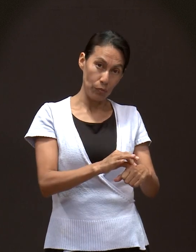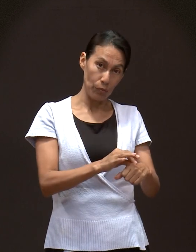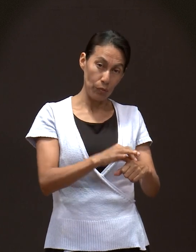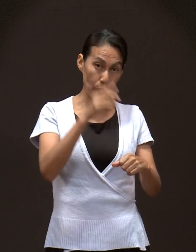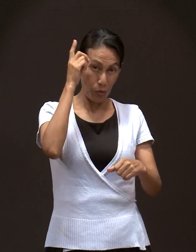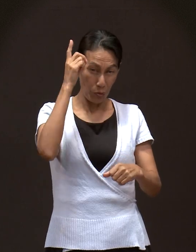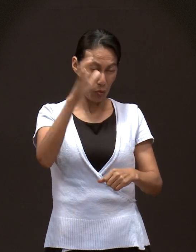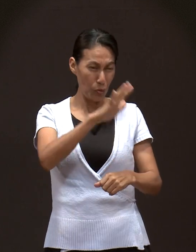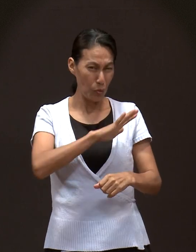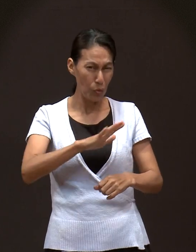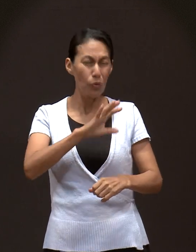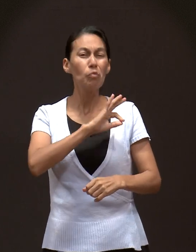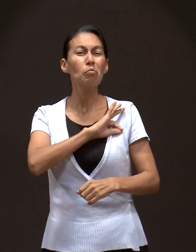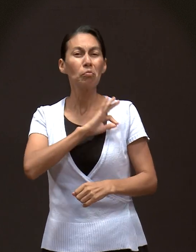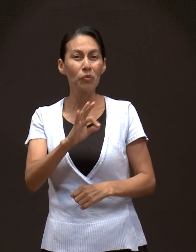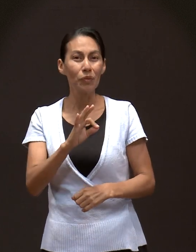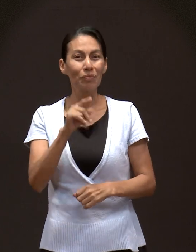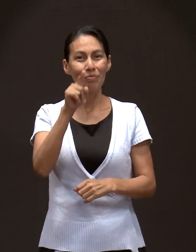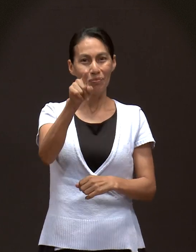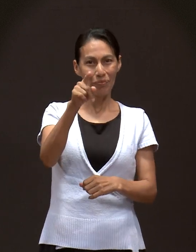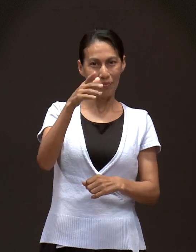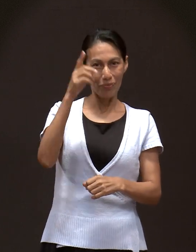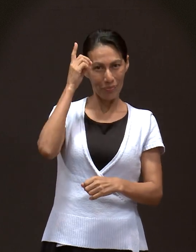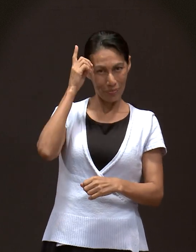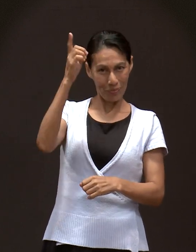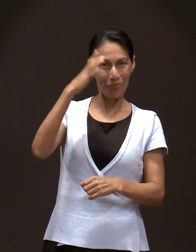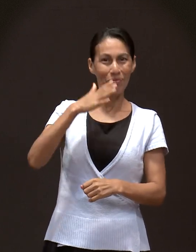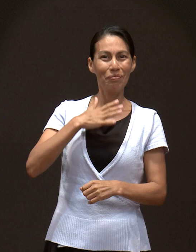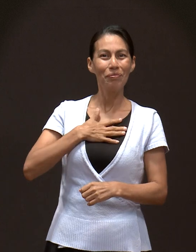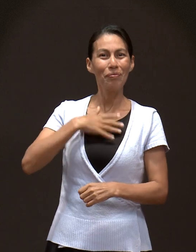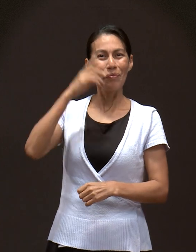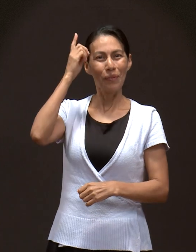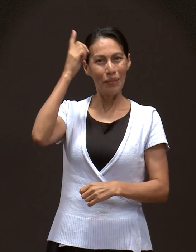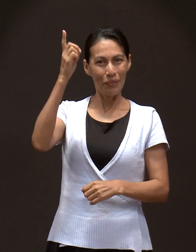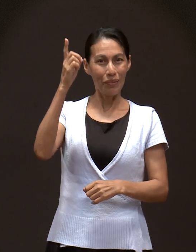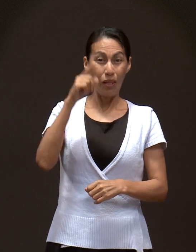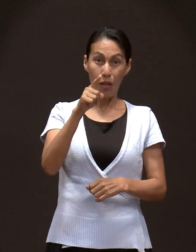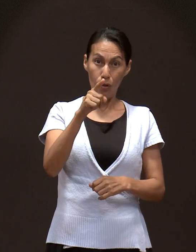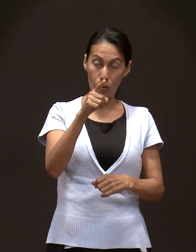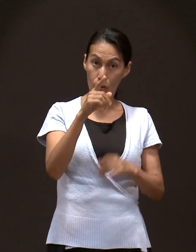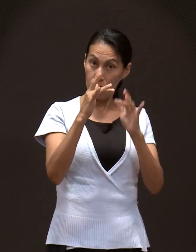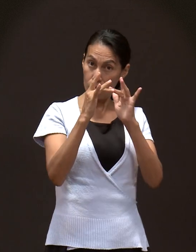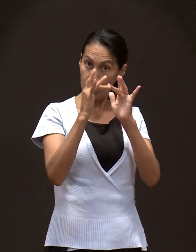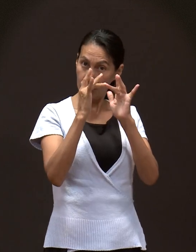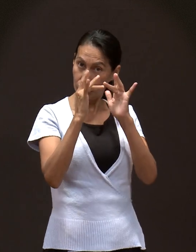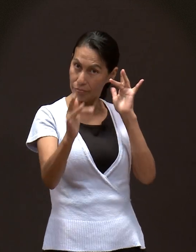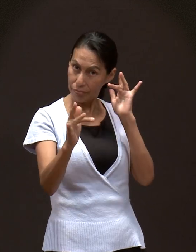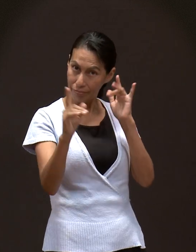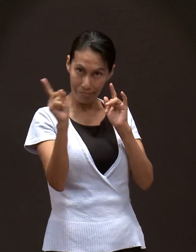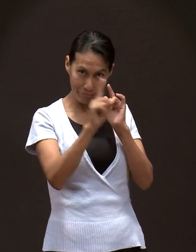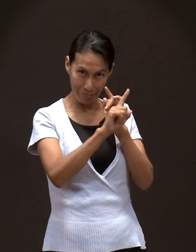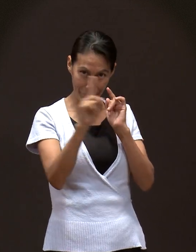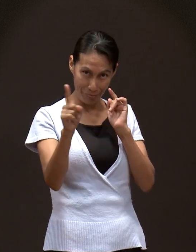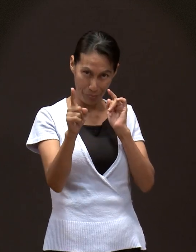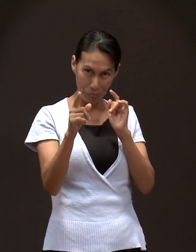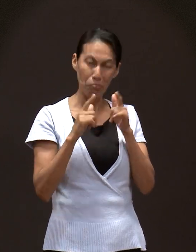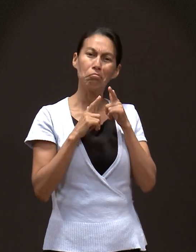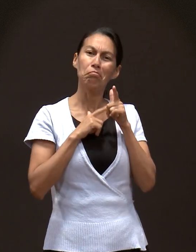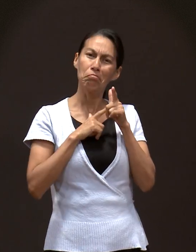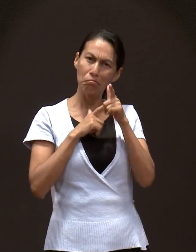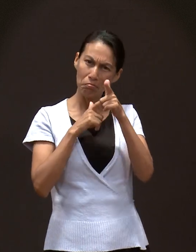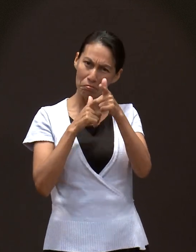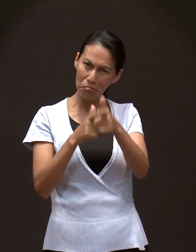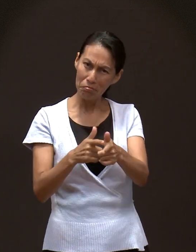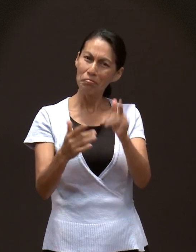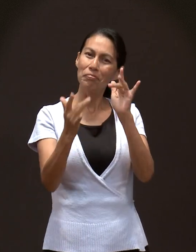del Dios todopoderoso, del Dios de lo imposible, tu Dios, mi Dios. Así que no te